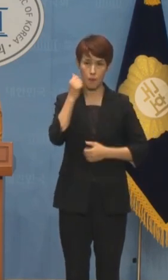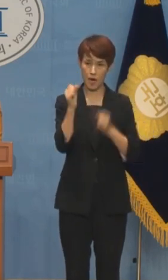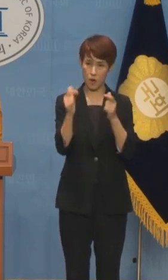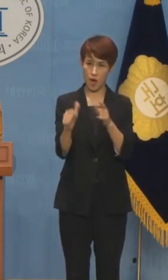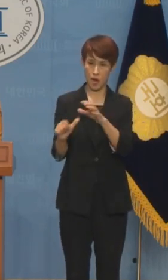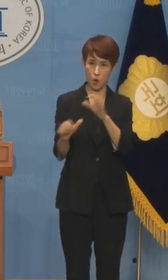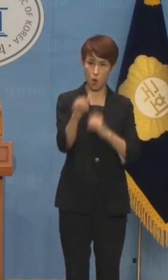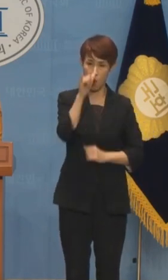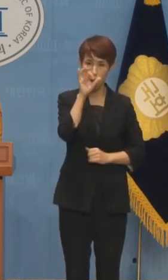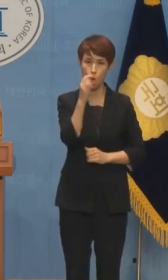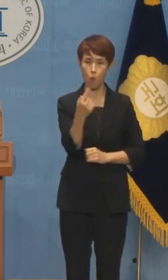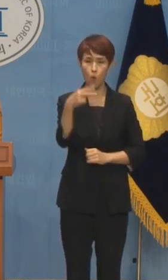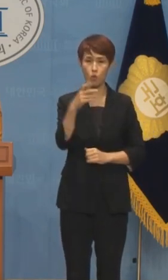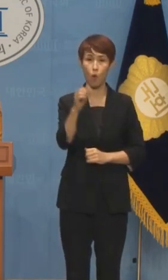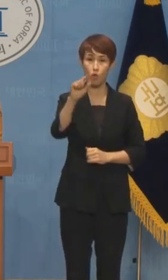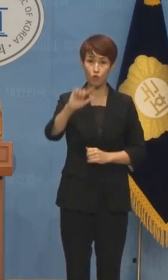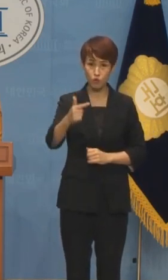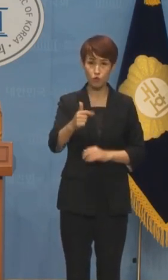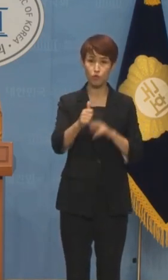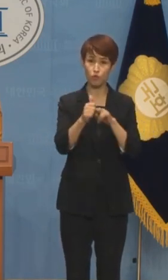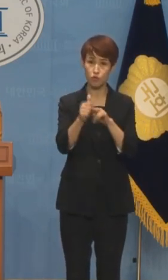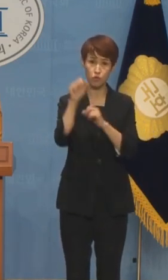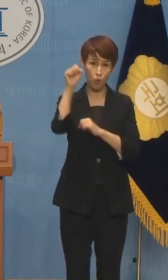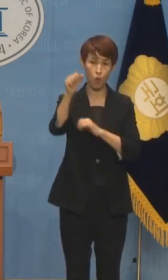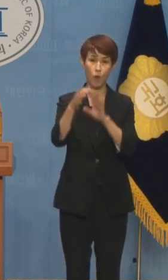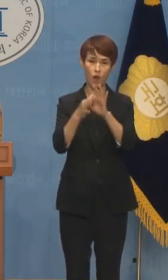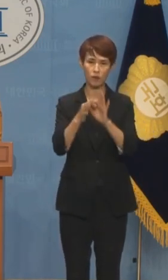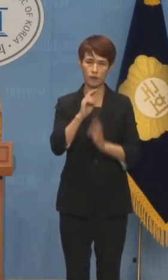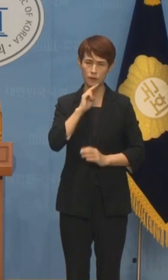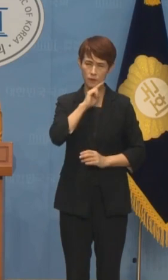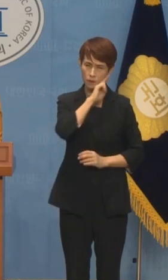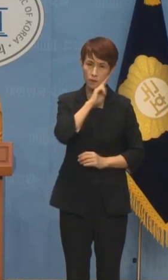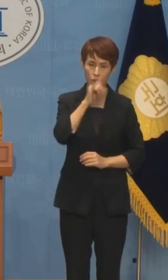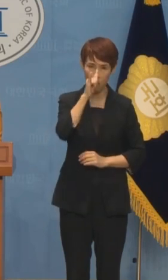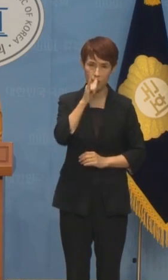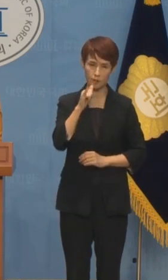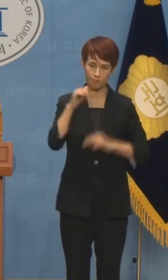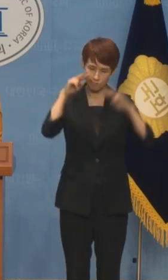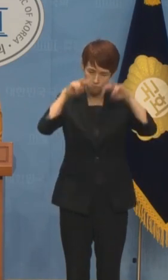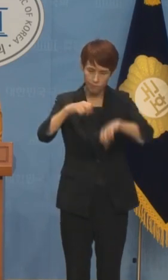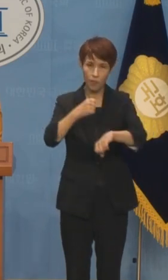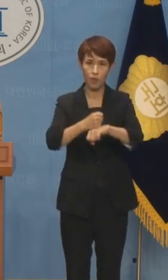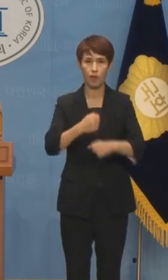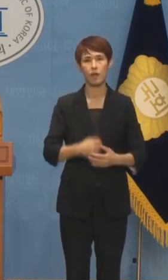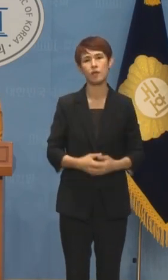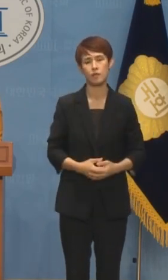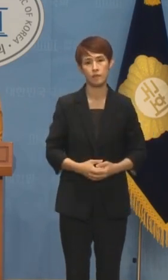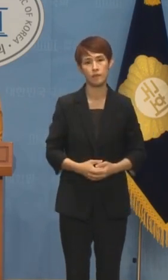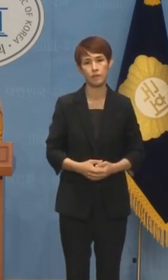등 오동훈 후보를 둘러싼 의혹들을 철저히 파헤치겠습니다.